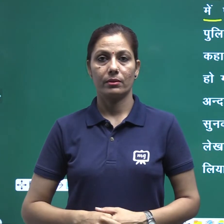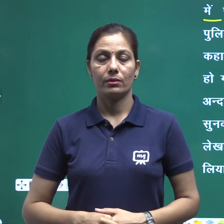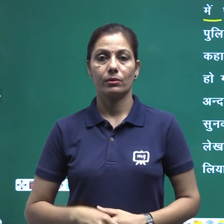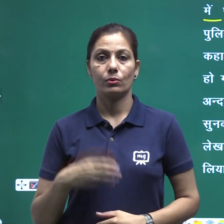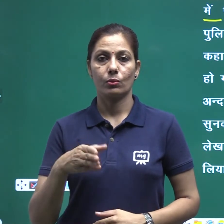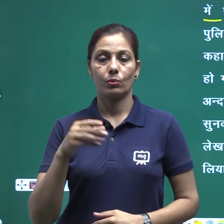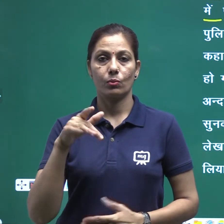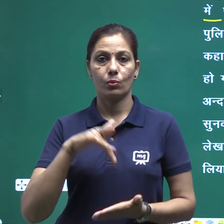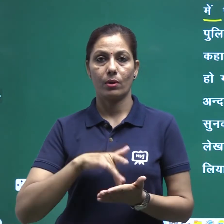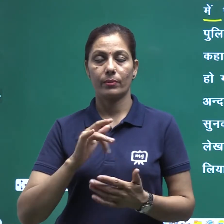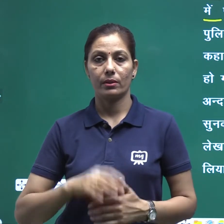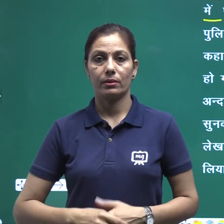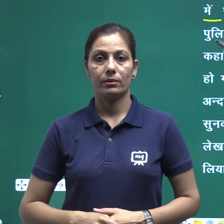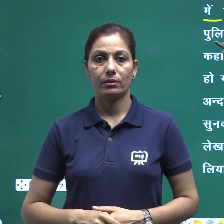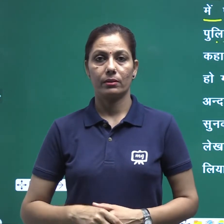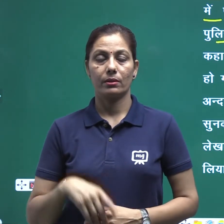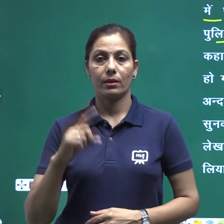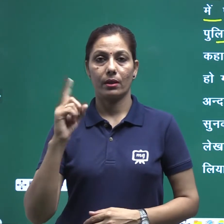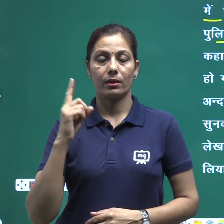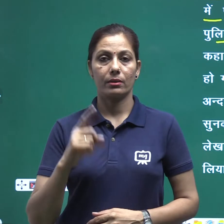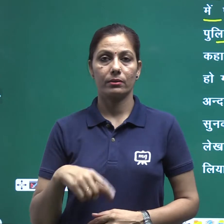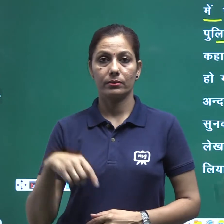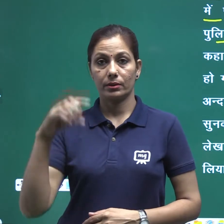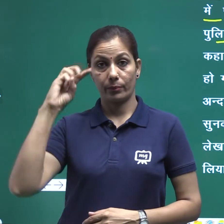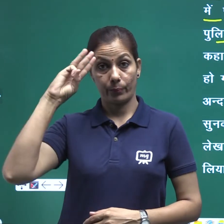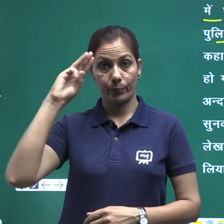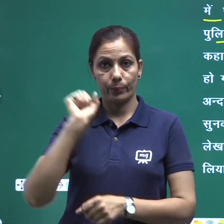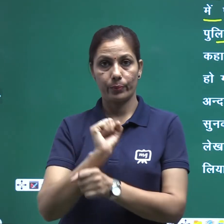वहाँ एक पुलिस वाला खड़ा था।